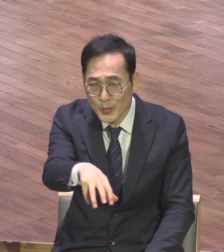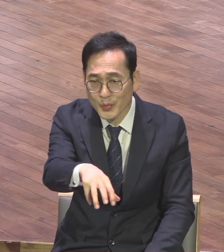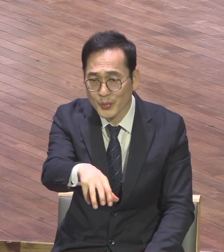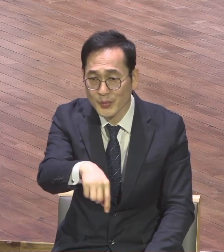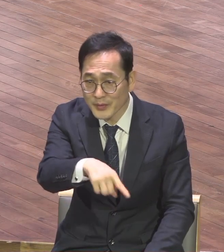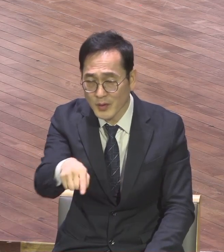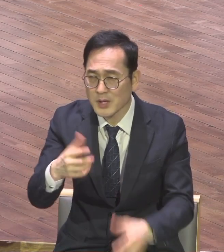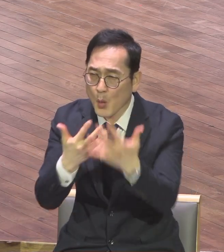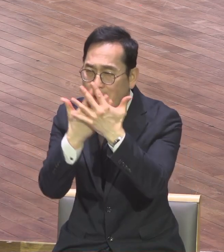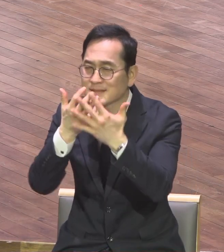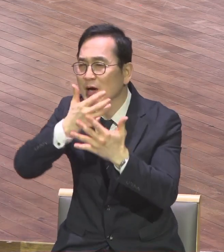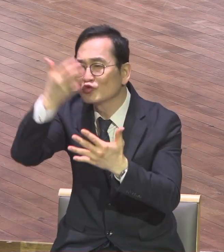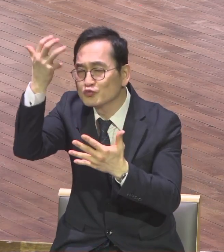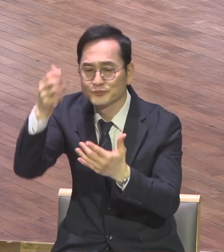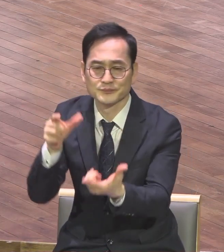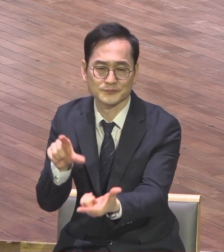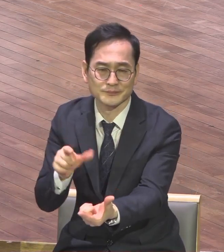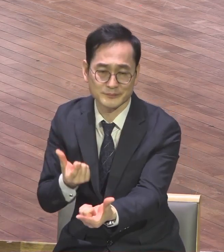꿈이